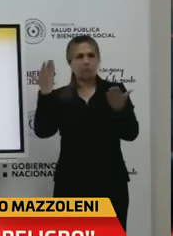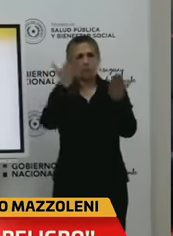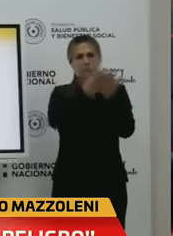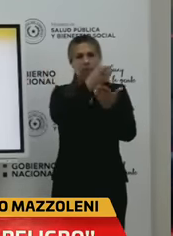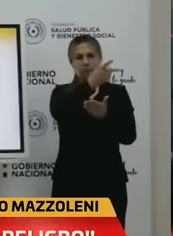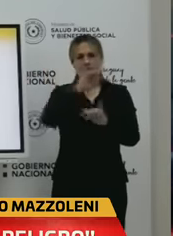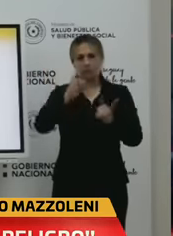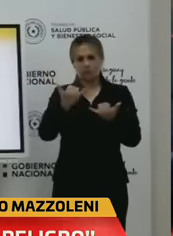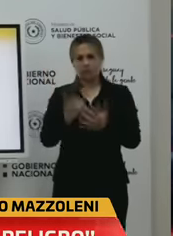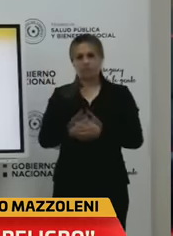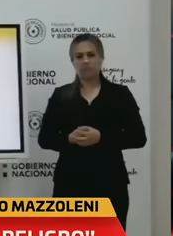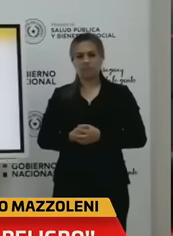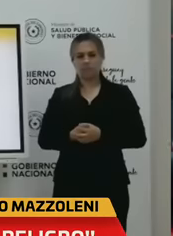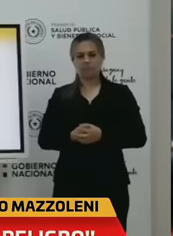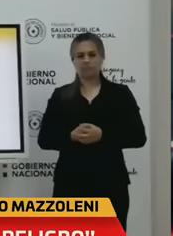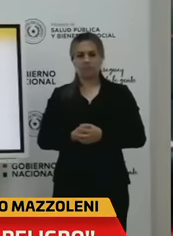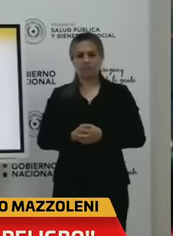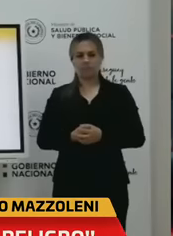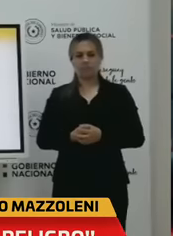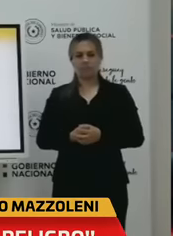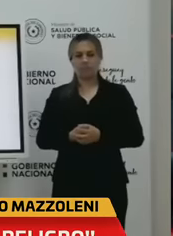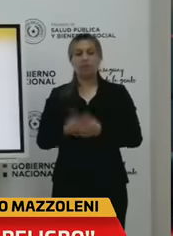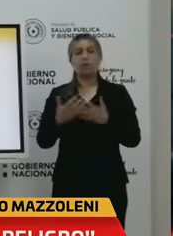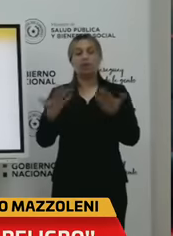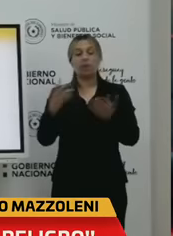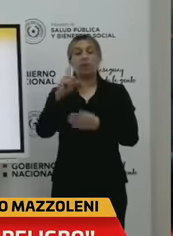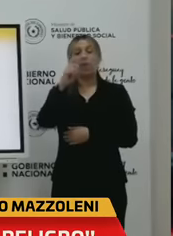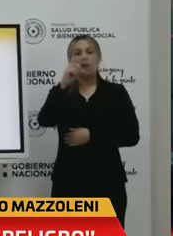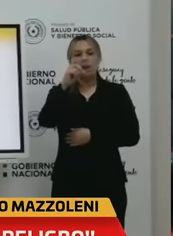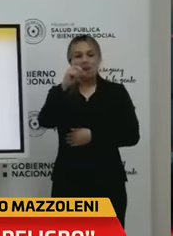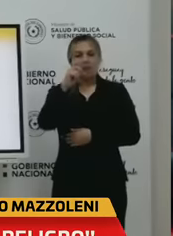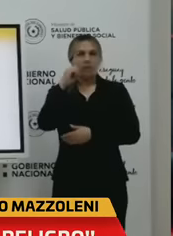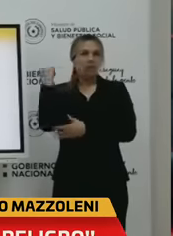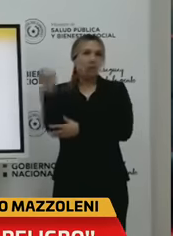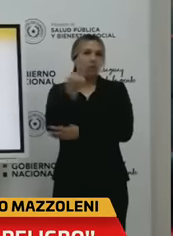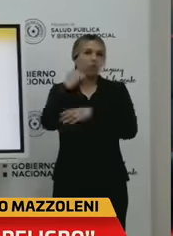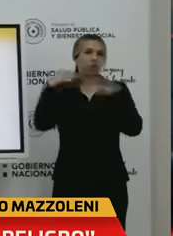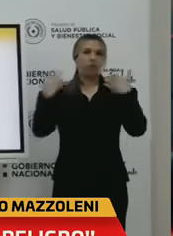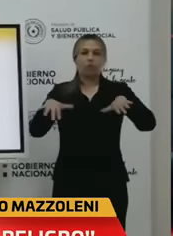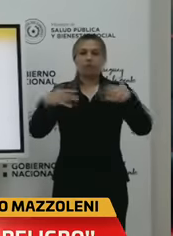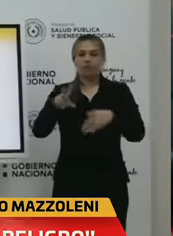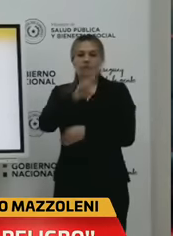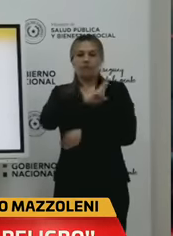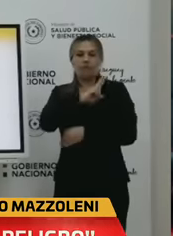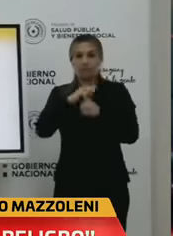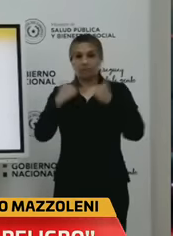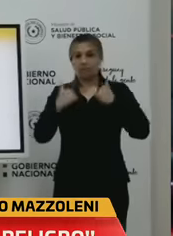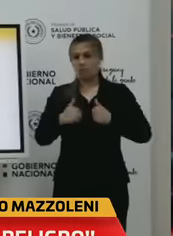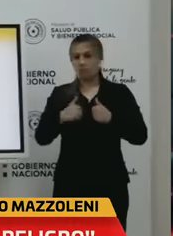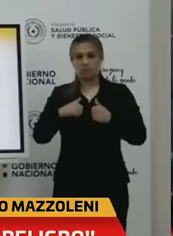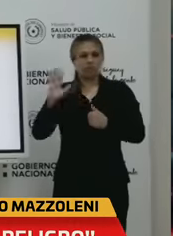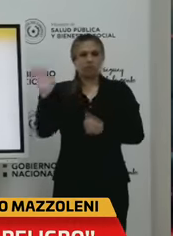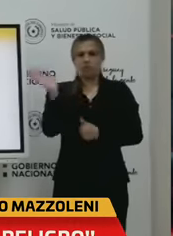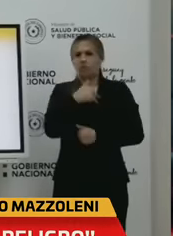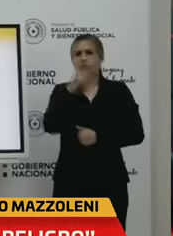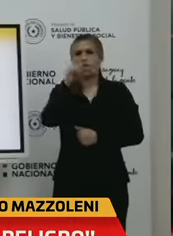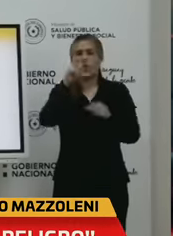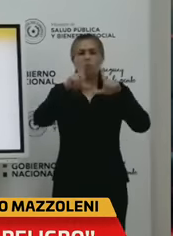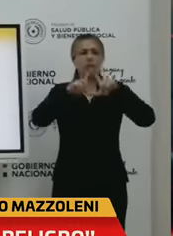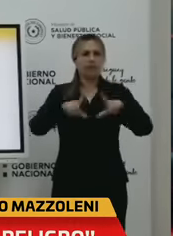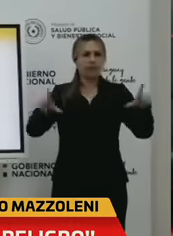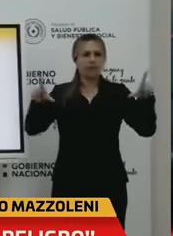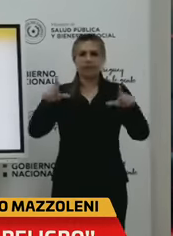SAP? Bueno, en el caso el agua ciertamente es un elemento fundamental para la salud, en todo del agua potable, en